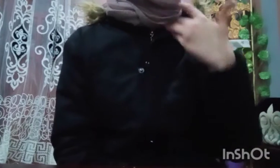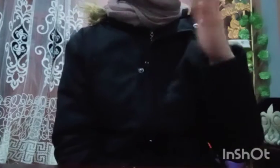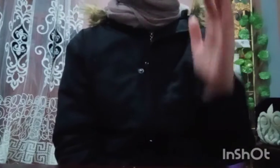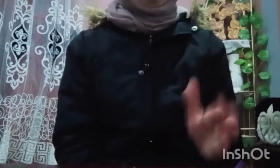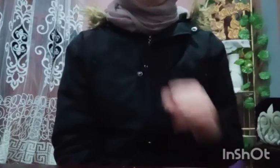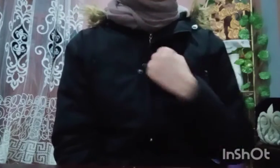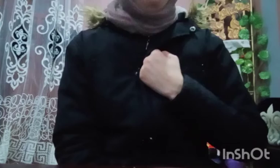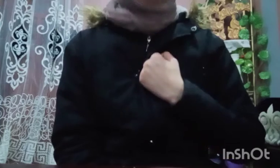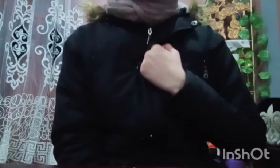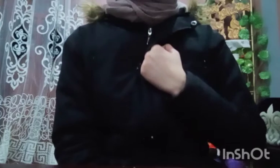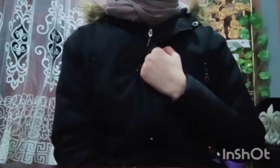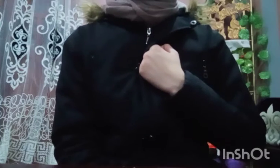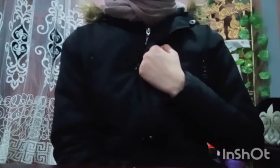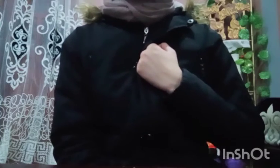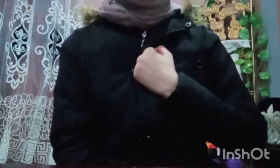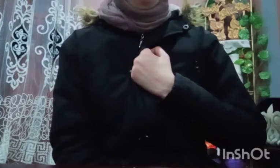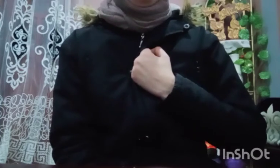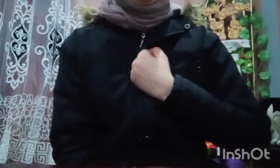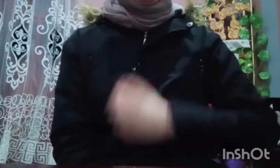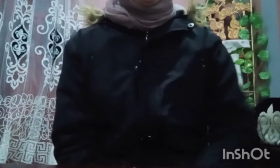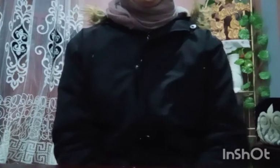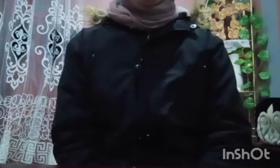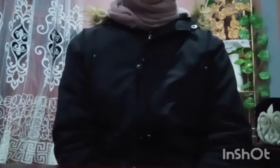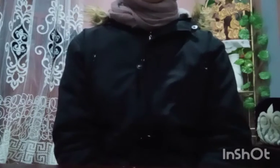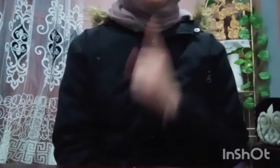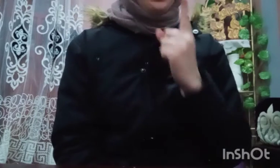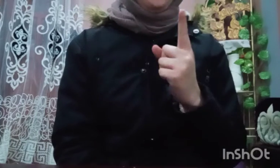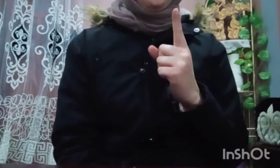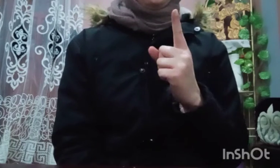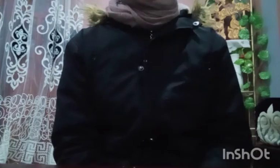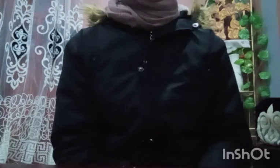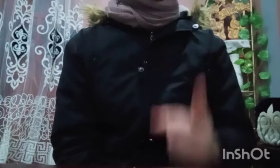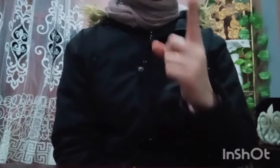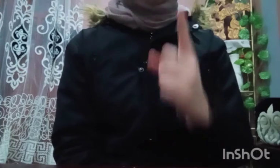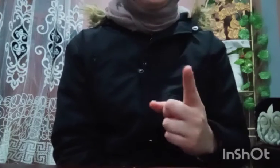الخير، ربي معايا، انا قويه بك يا ربي. والله يا شهر 9